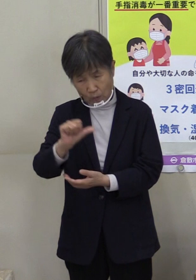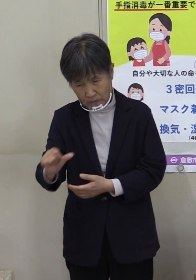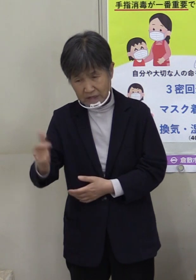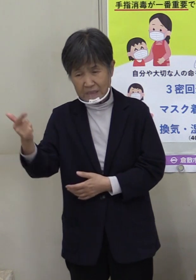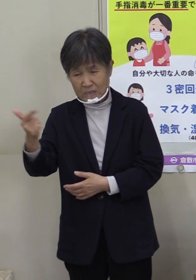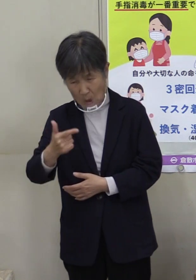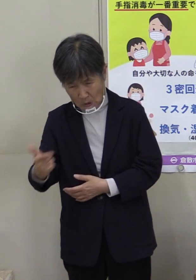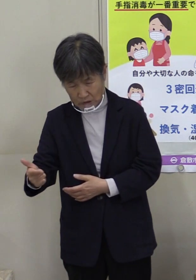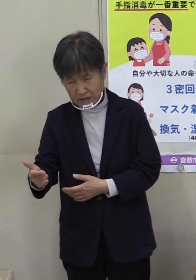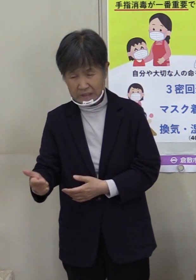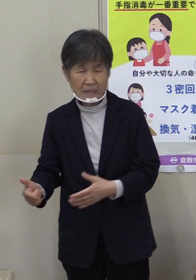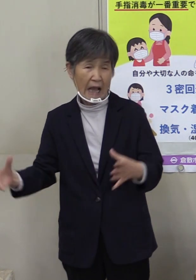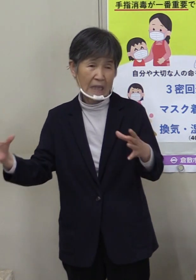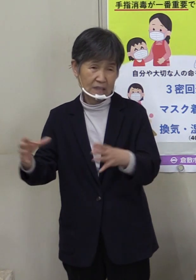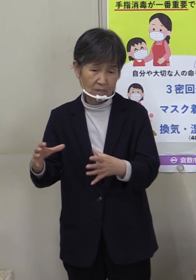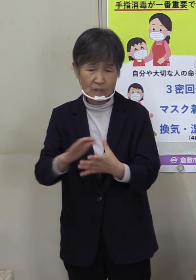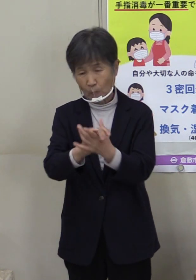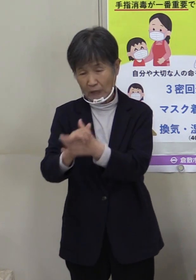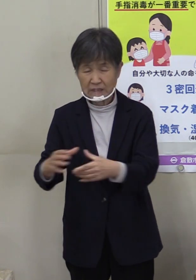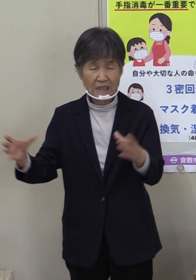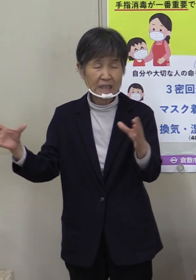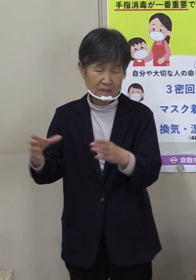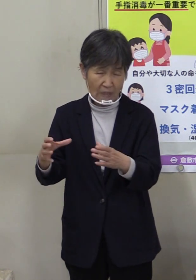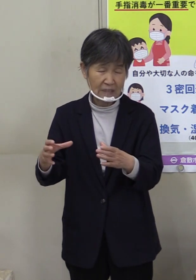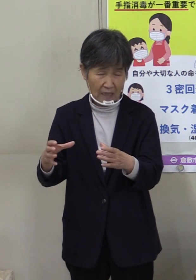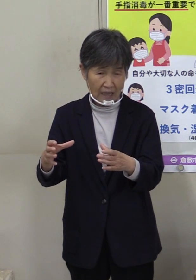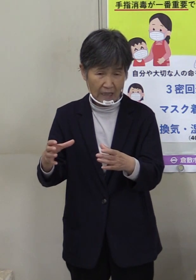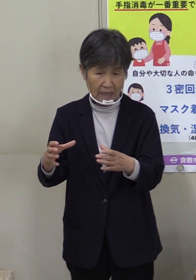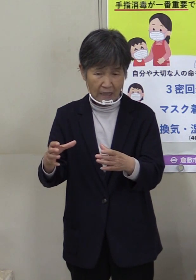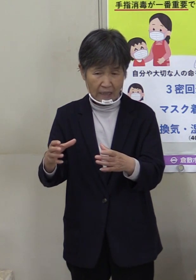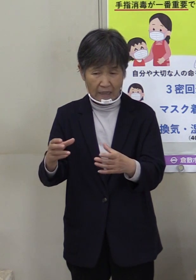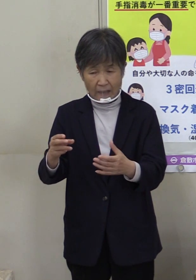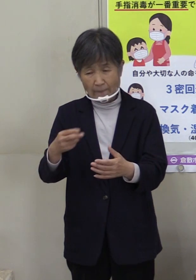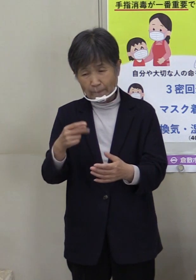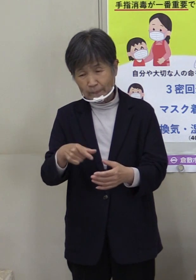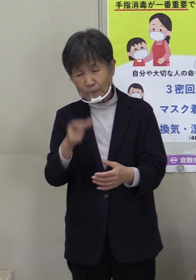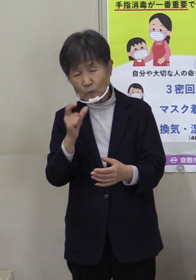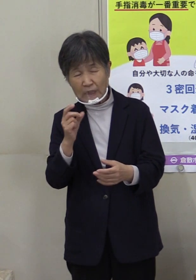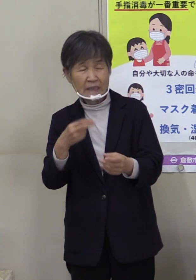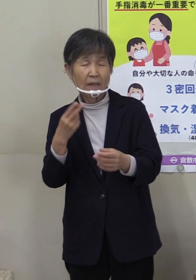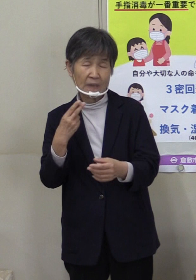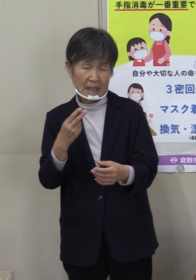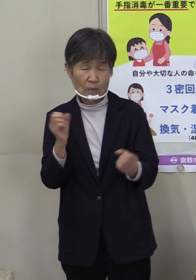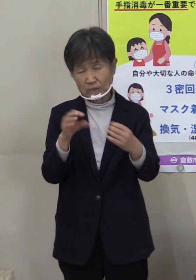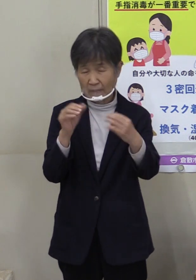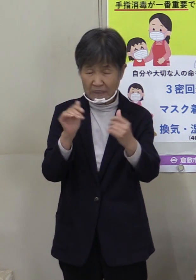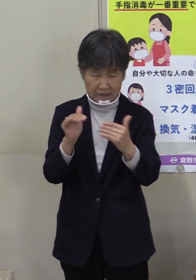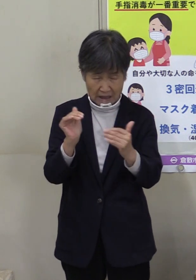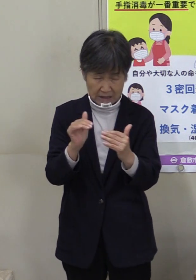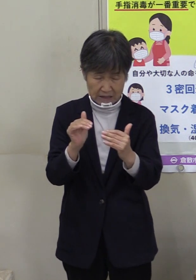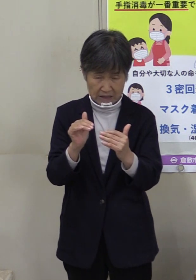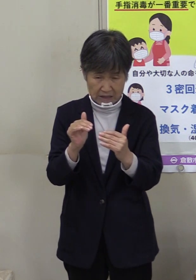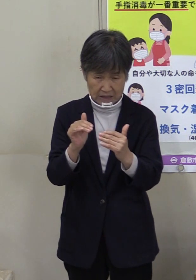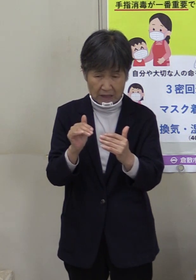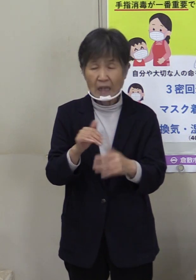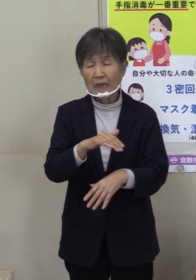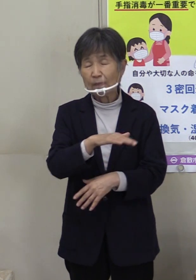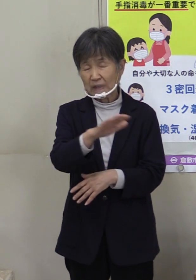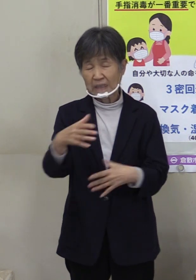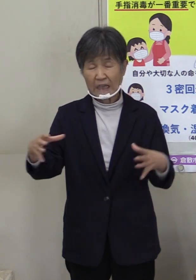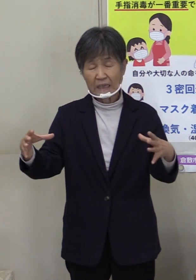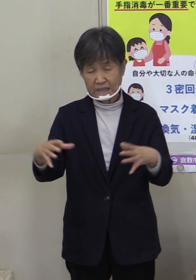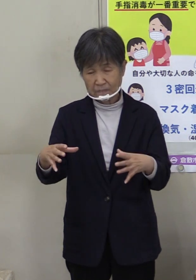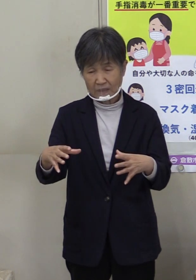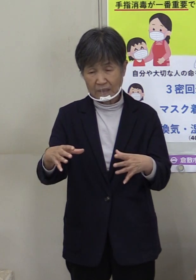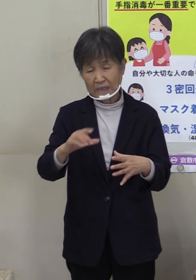6人とかそういうような形で、まあ、会食というほどではないですけど、まあ、皆さんが集まって